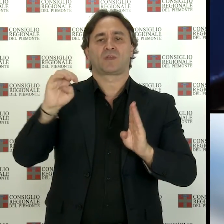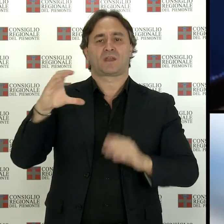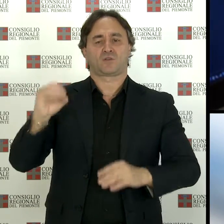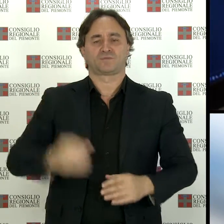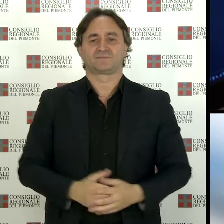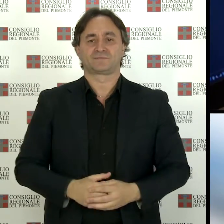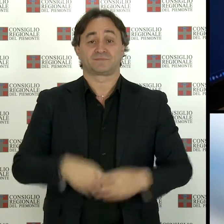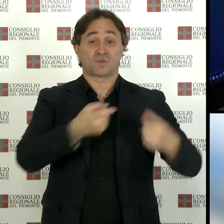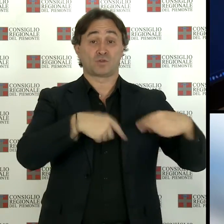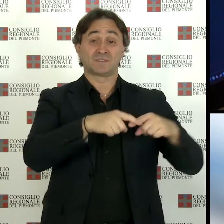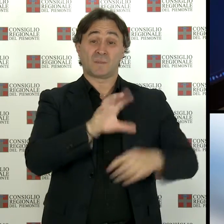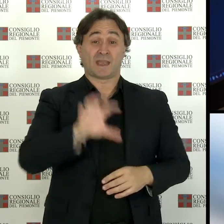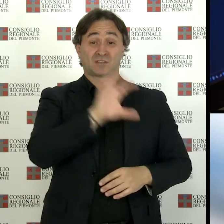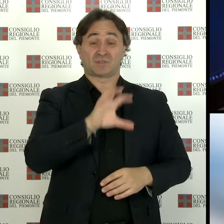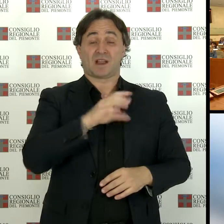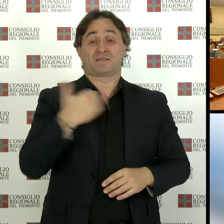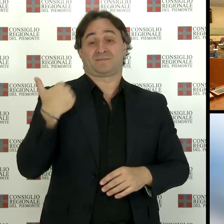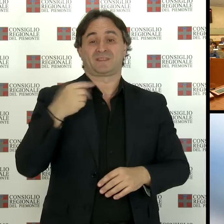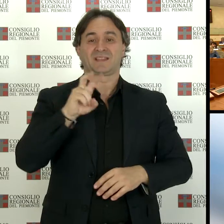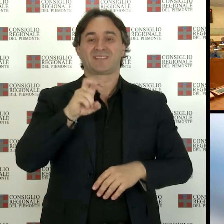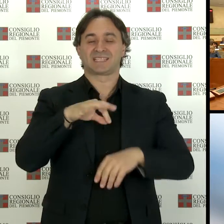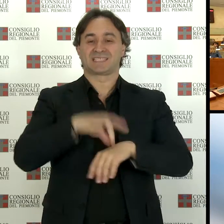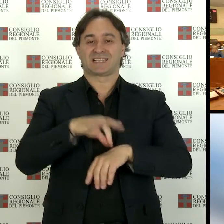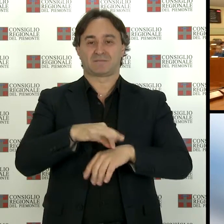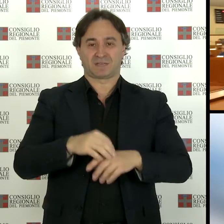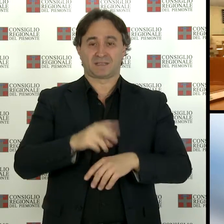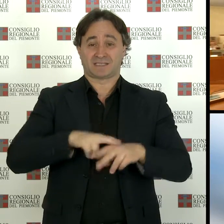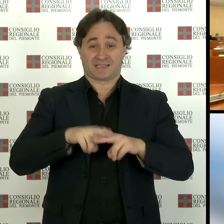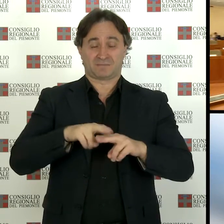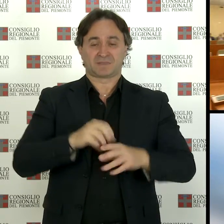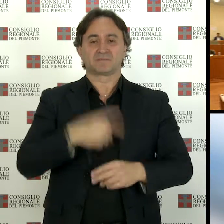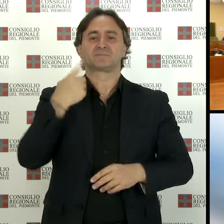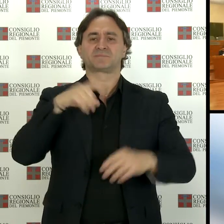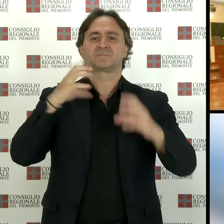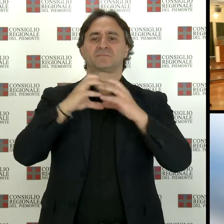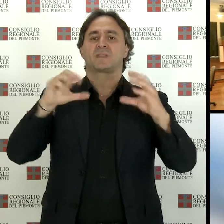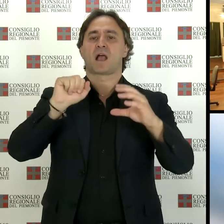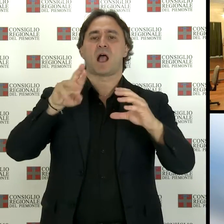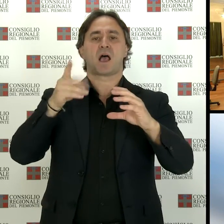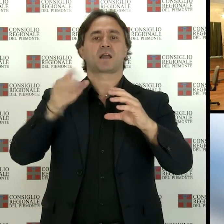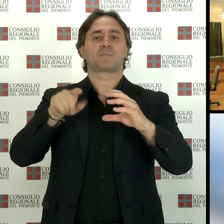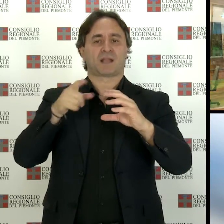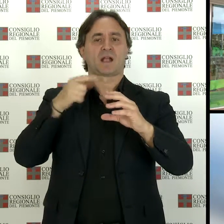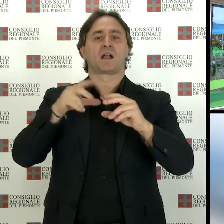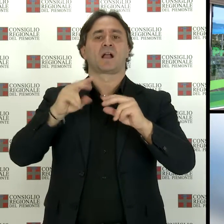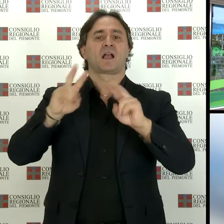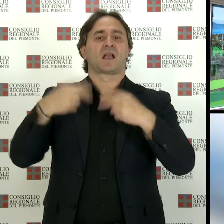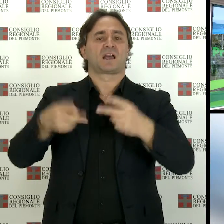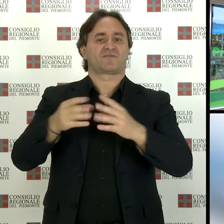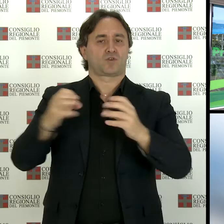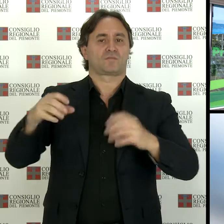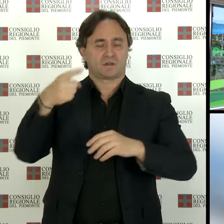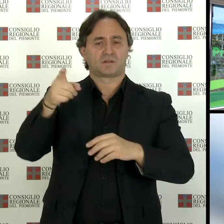ha approvato a maggioranza il 20 settembre la legge di riforma di ARPA, Agenzia Regionale per la Protezione Ambientale,